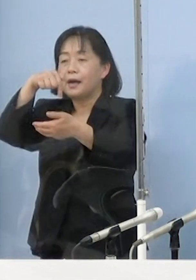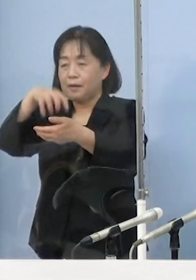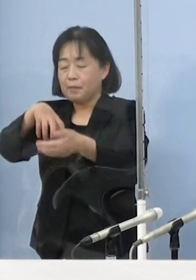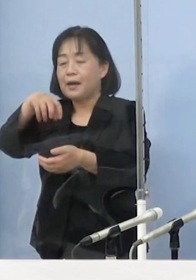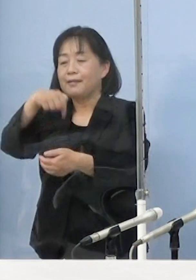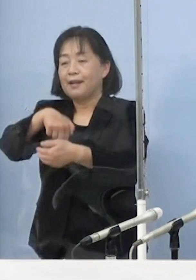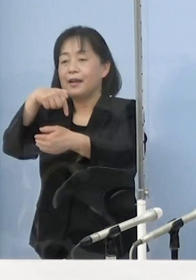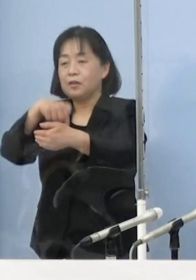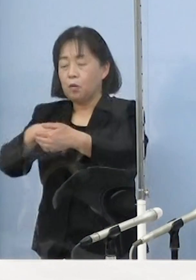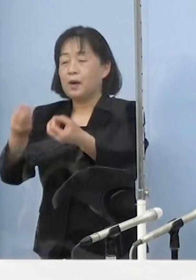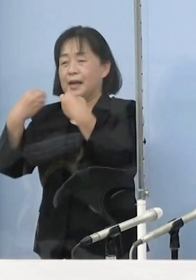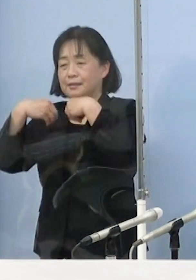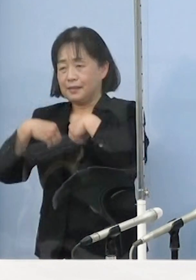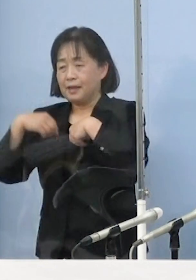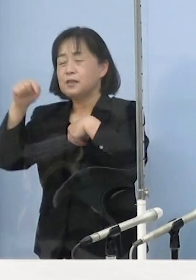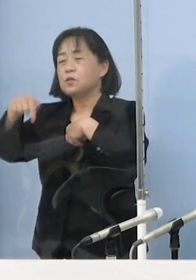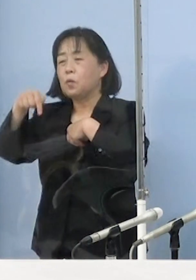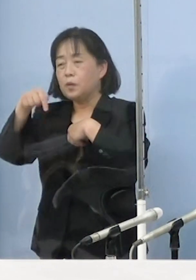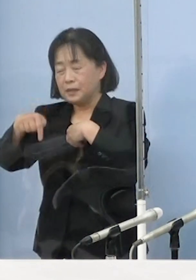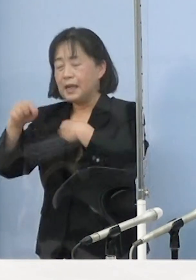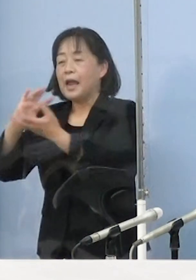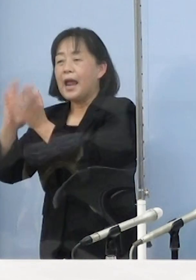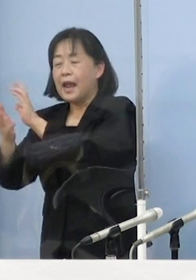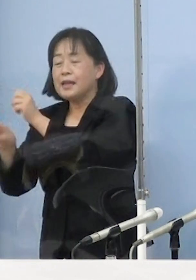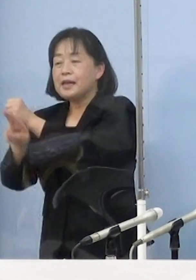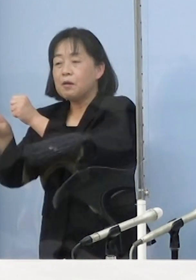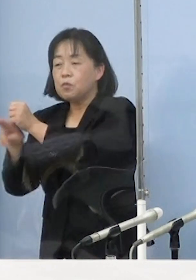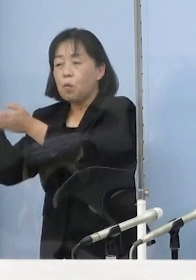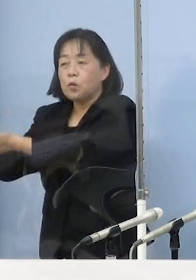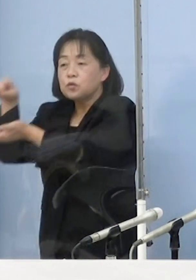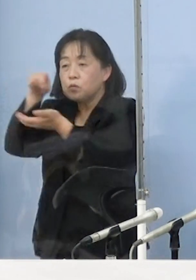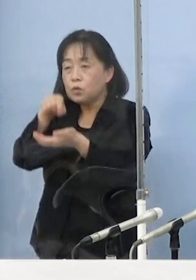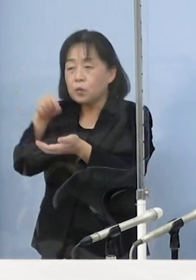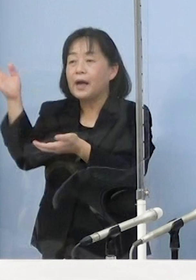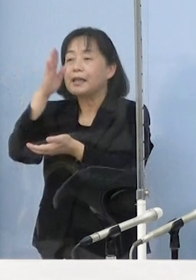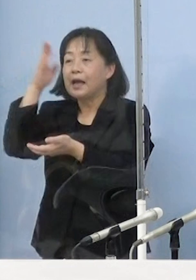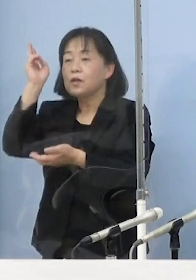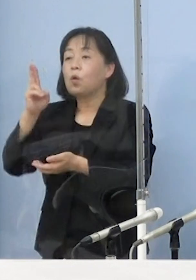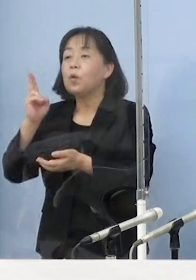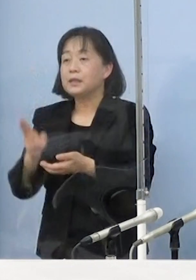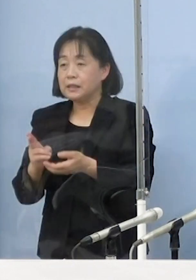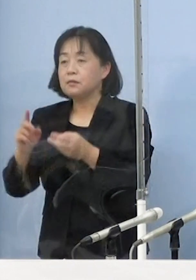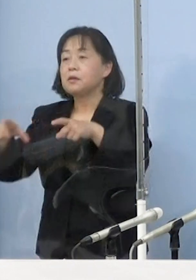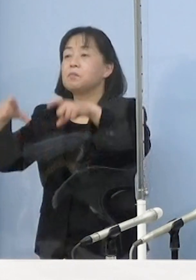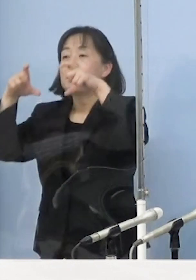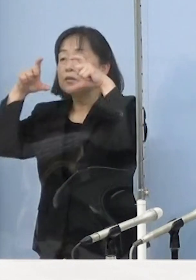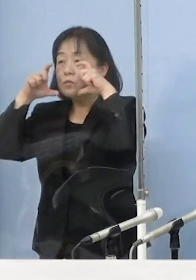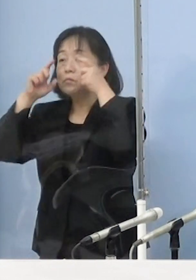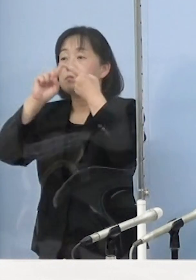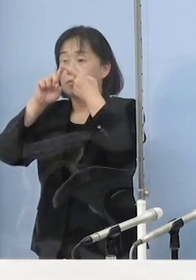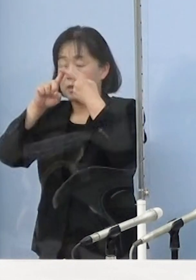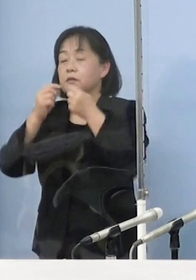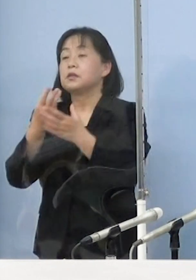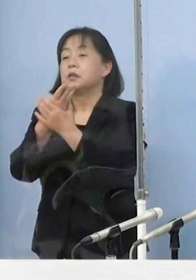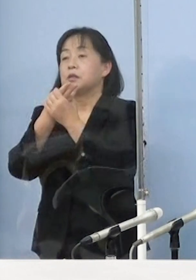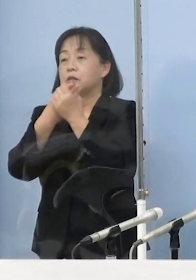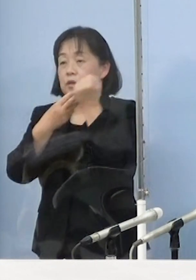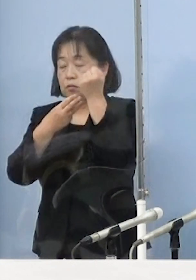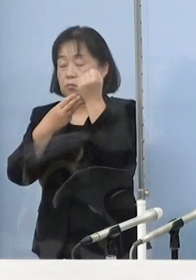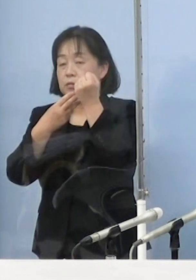変異株を持ち込むことがないようにマスクの着用は元よりのこと。3密、これ